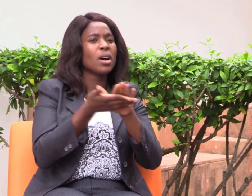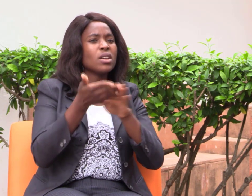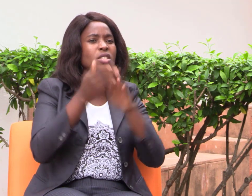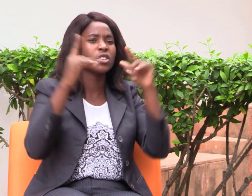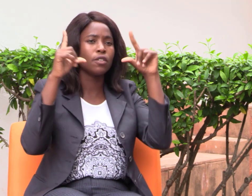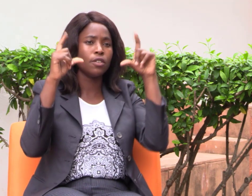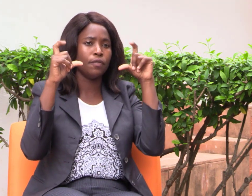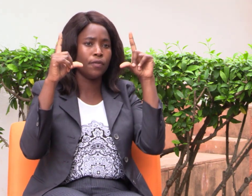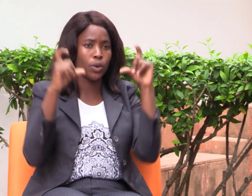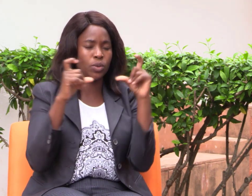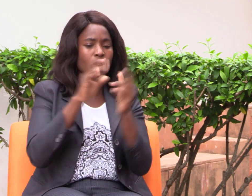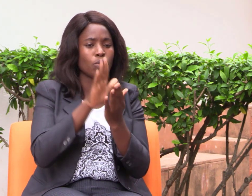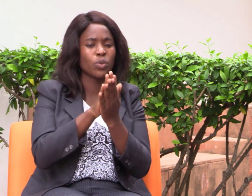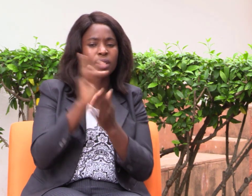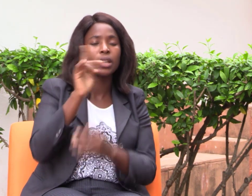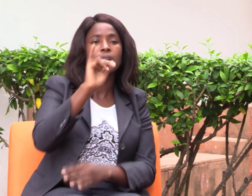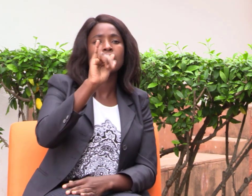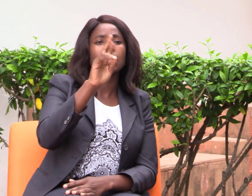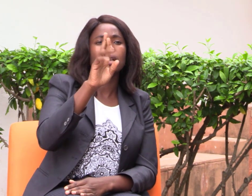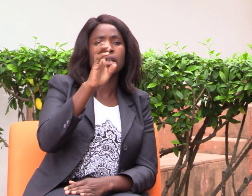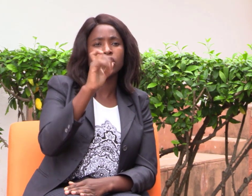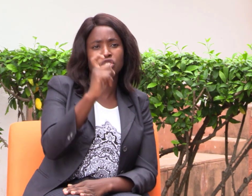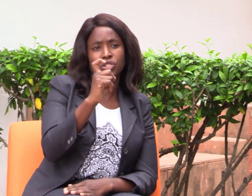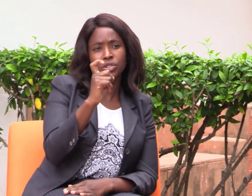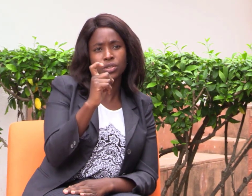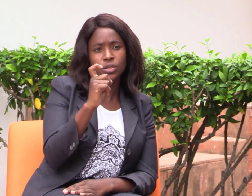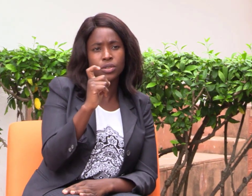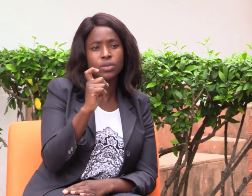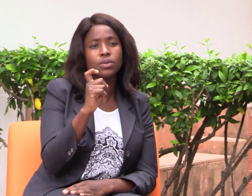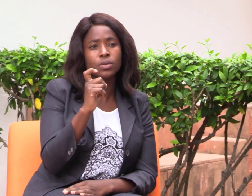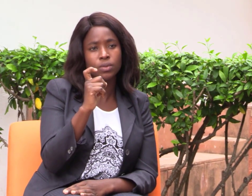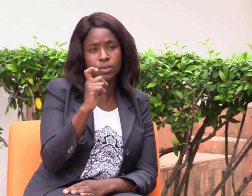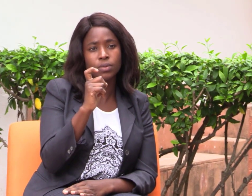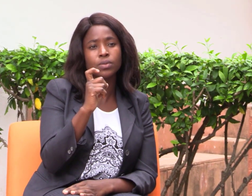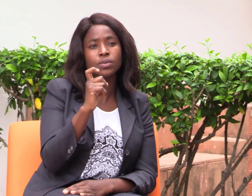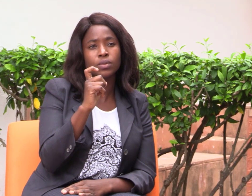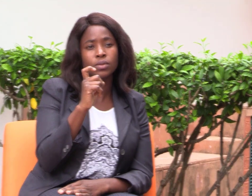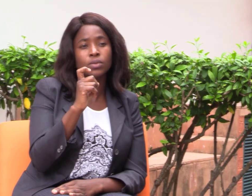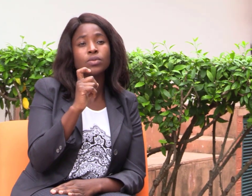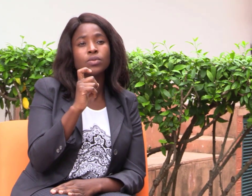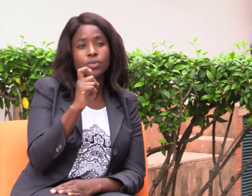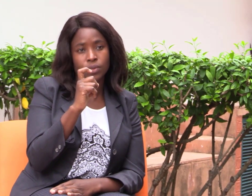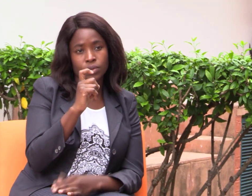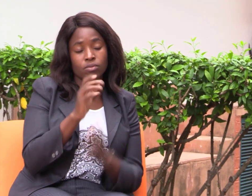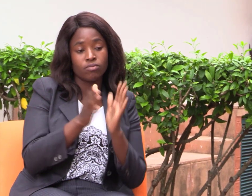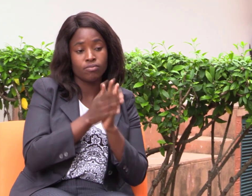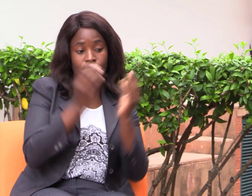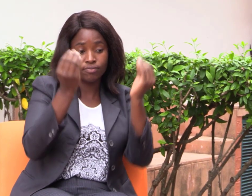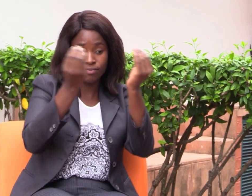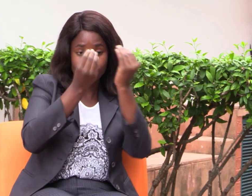comunicação. Primeiro aprendi a fotografia na IREX